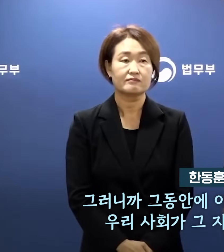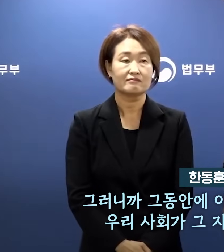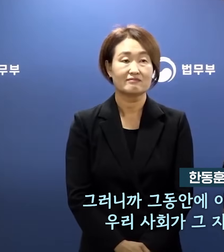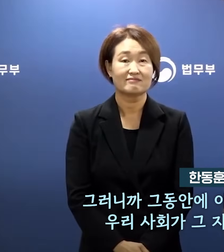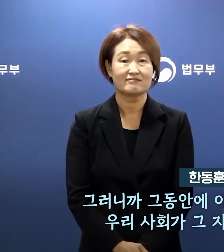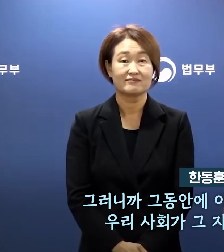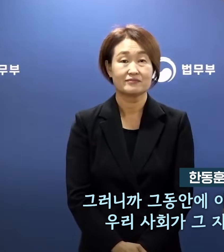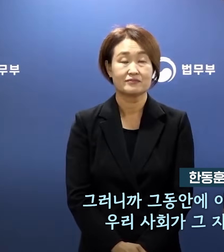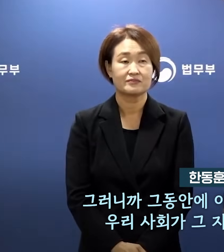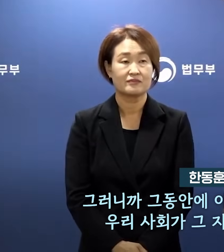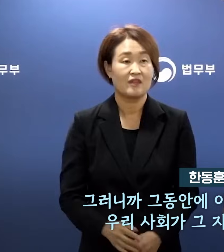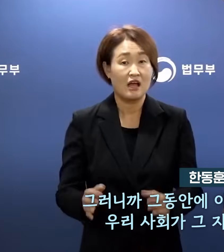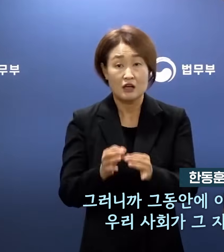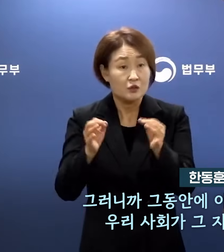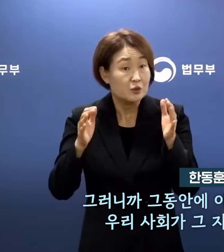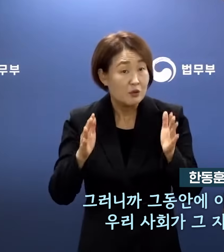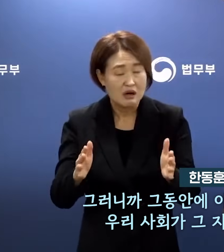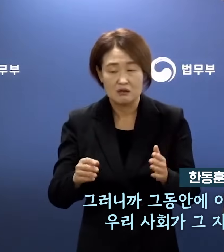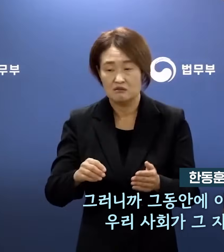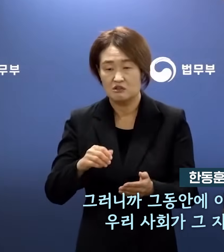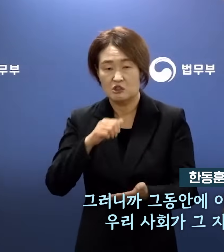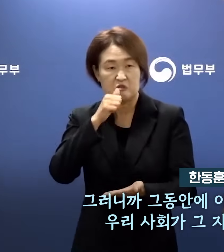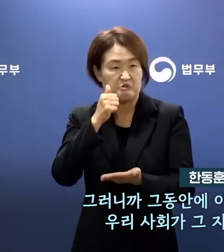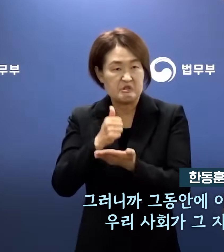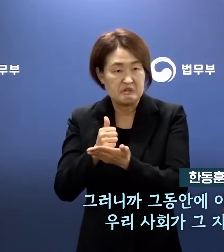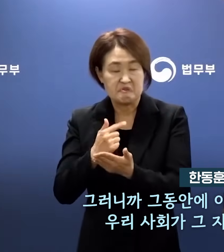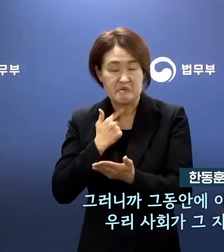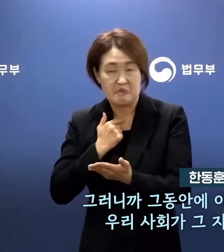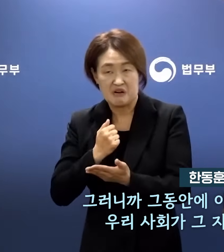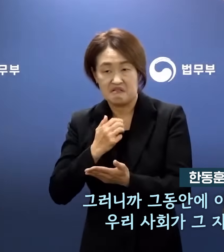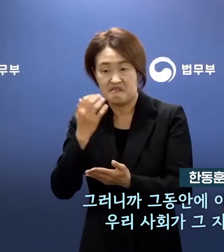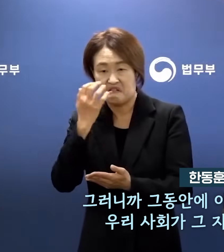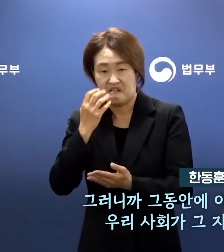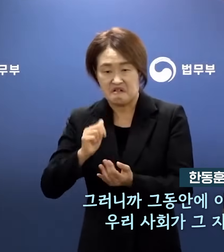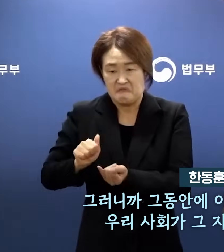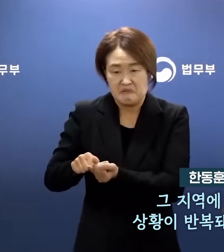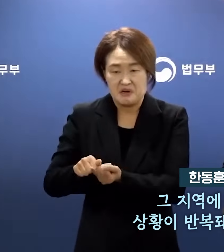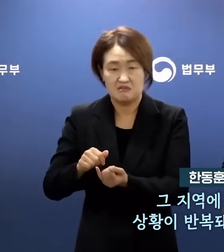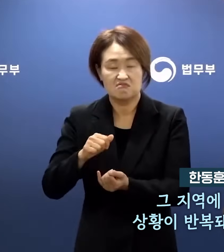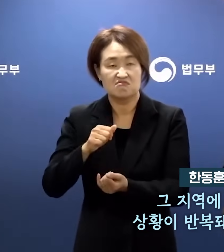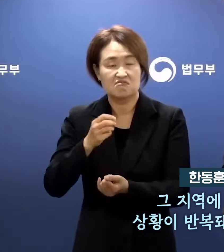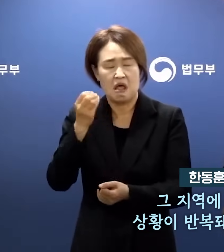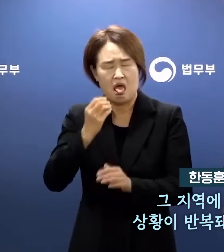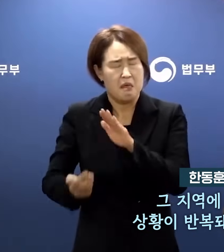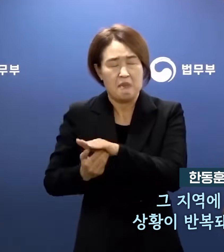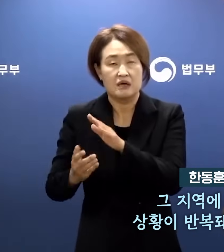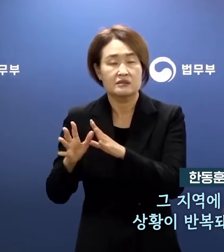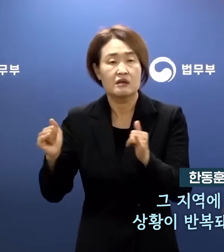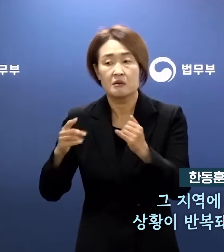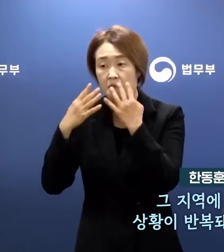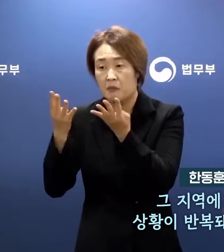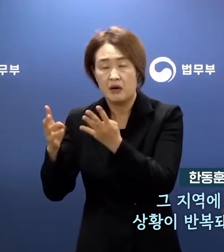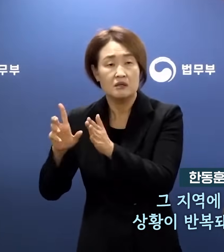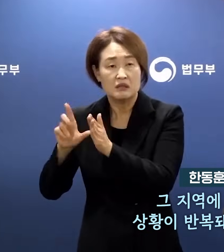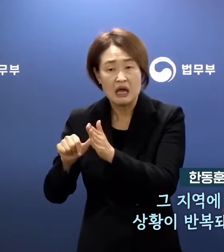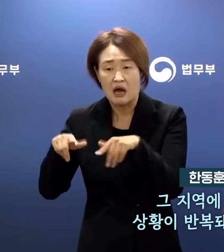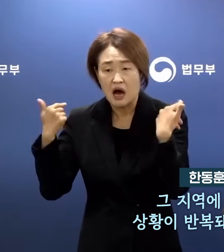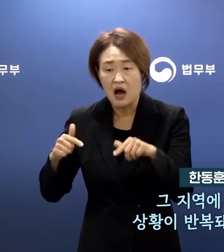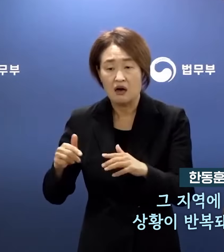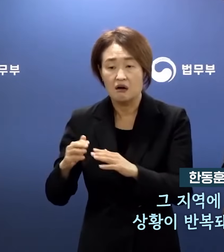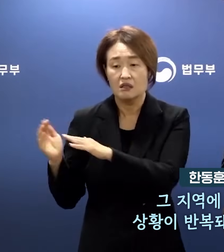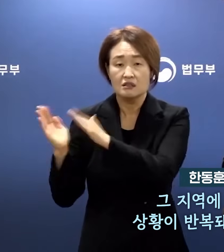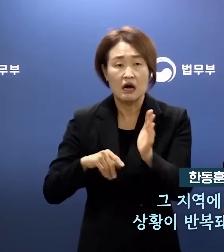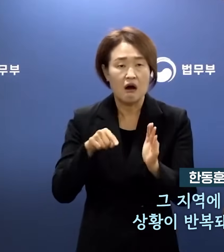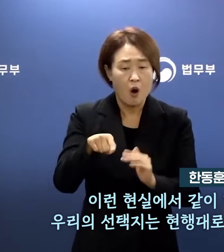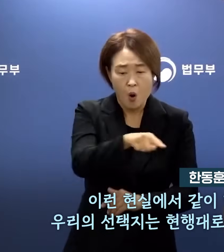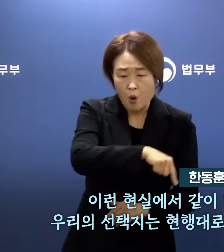그러니까 그동안에 이런 사람들이 나올 때마다 우리 사회가 그 지역이, 정확하게 말하면 그 지역이 홍역을 치르는 상황이 반복되어 오지